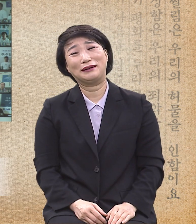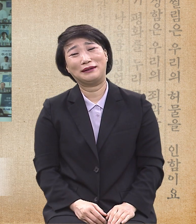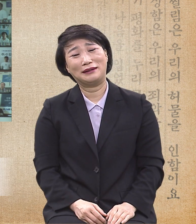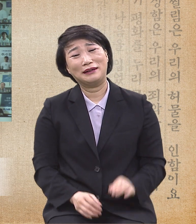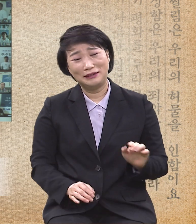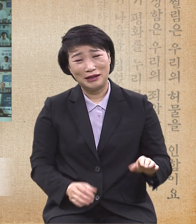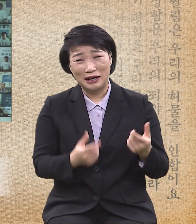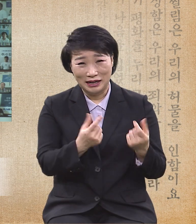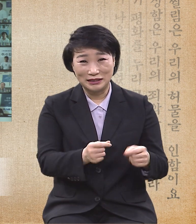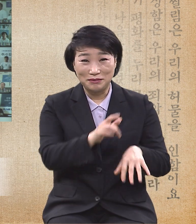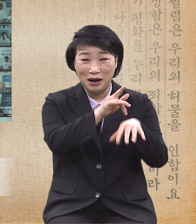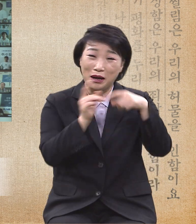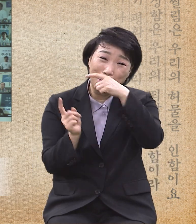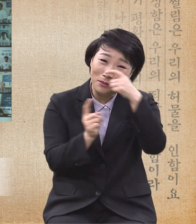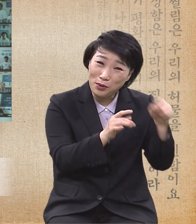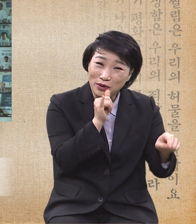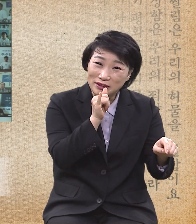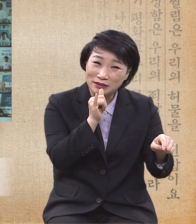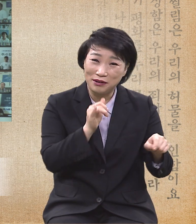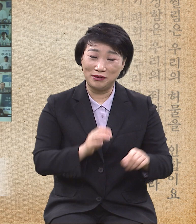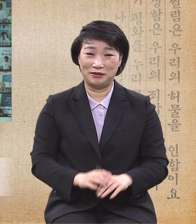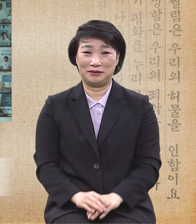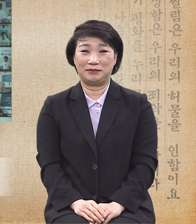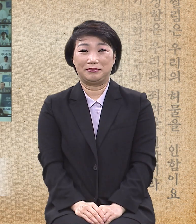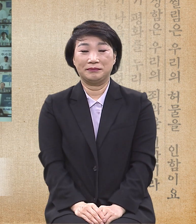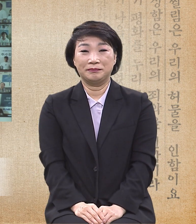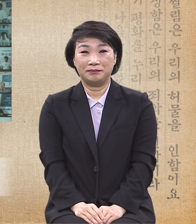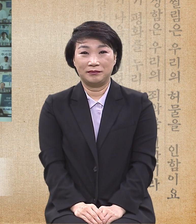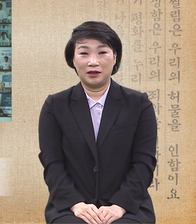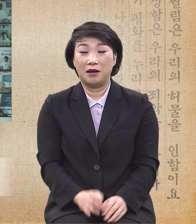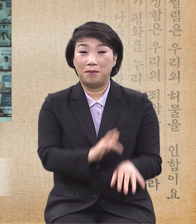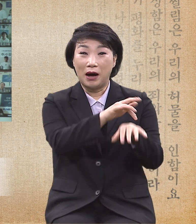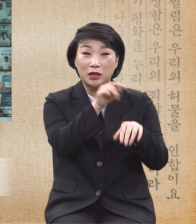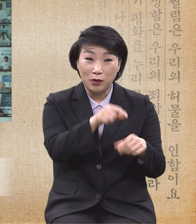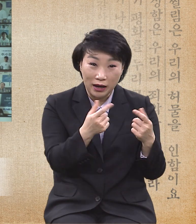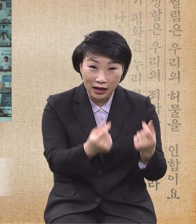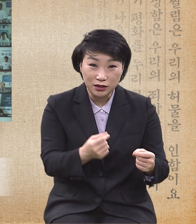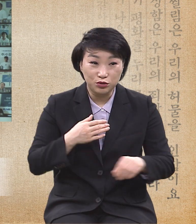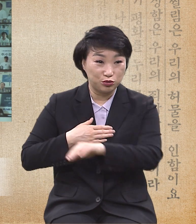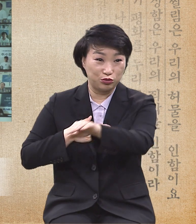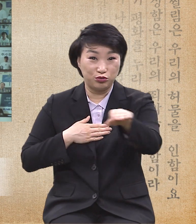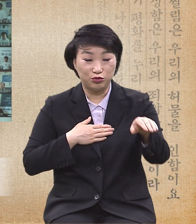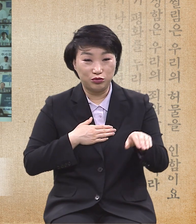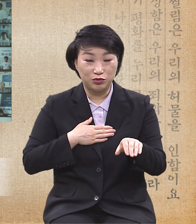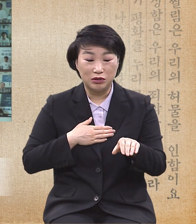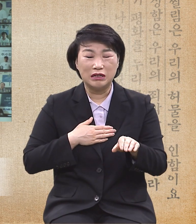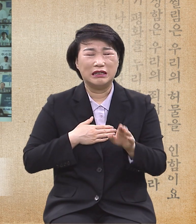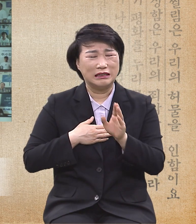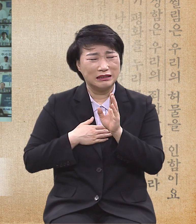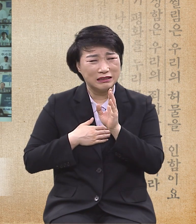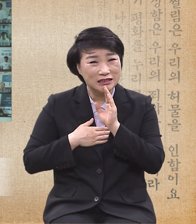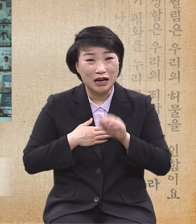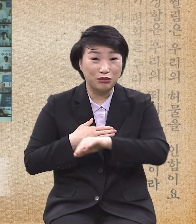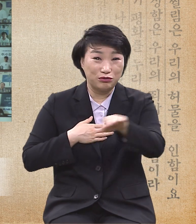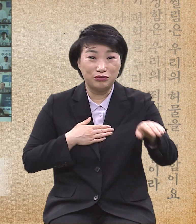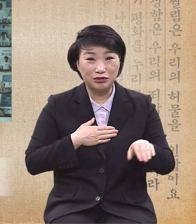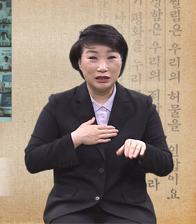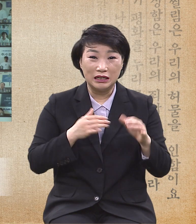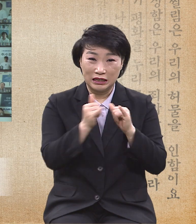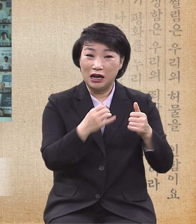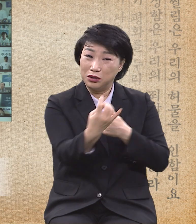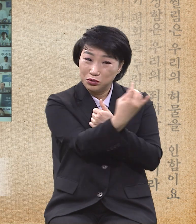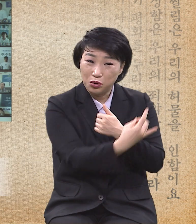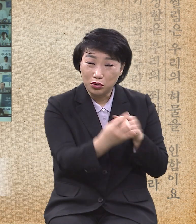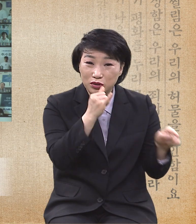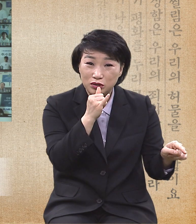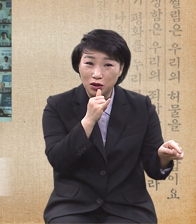마귀는 이렇게 미혹하는 거예요. 마귀는 이렇게 우리를 정말로 우리같이 속여놓는